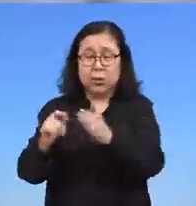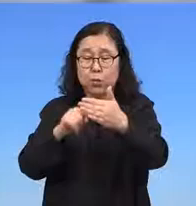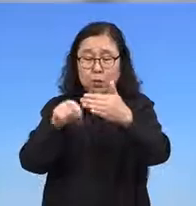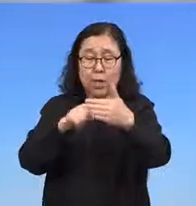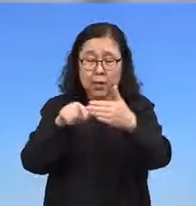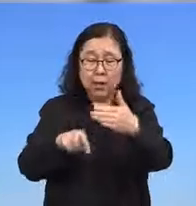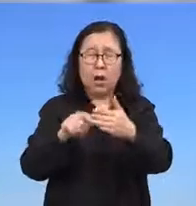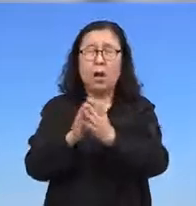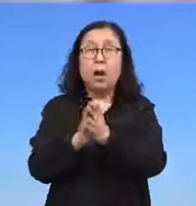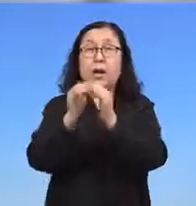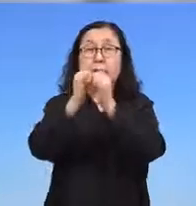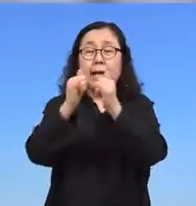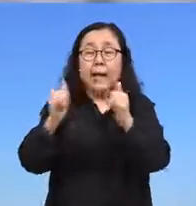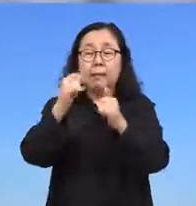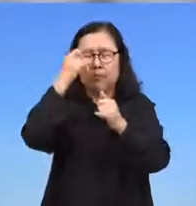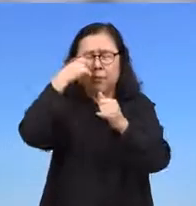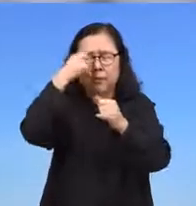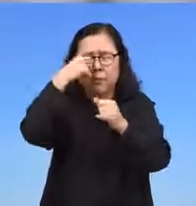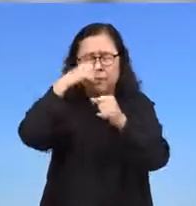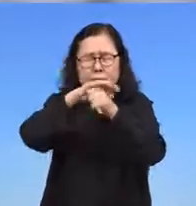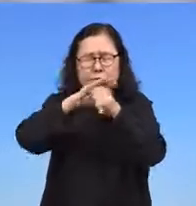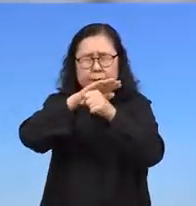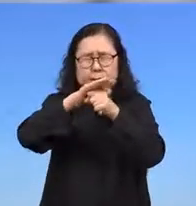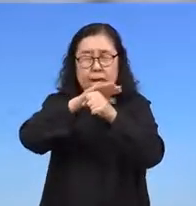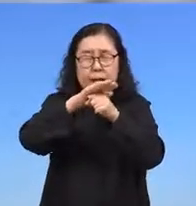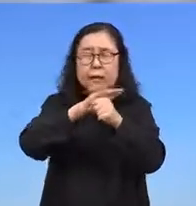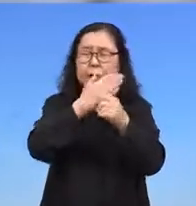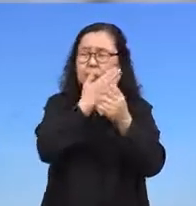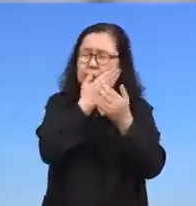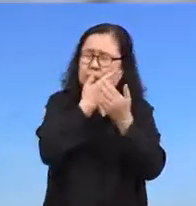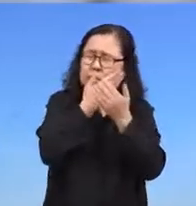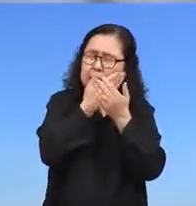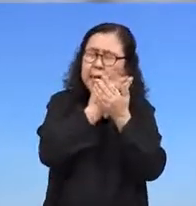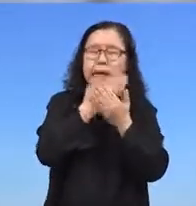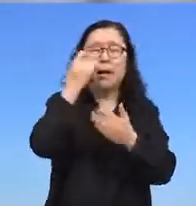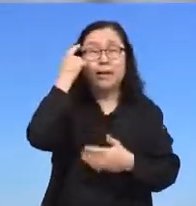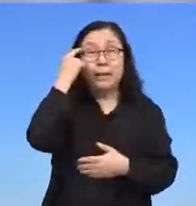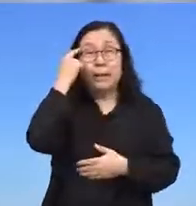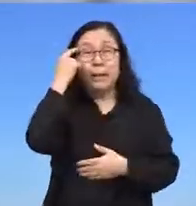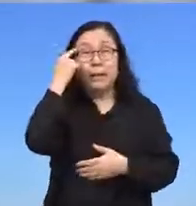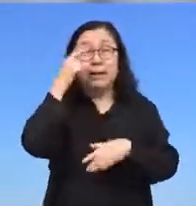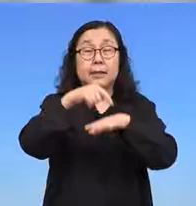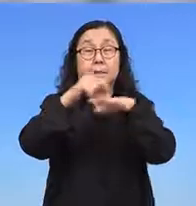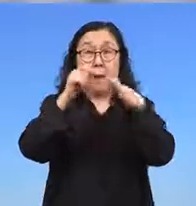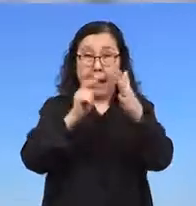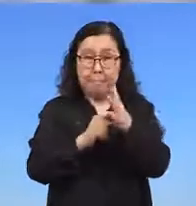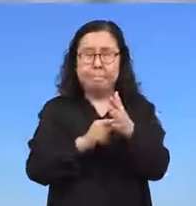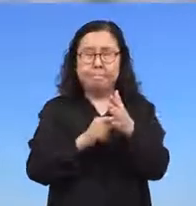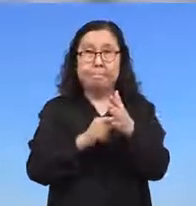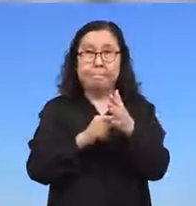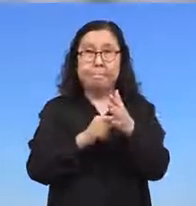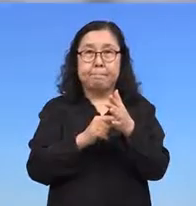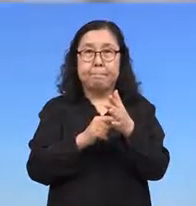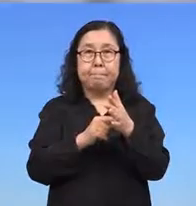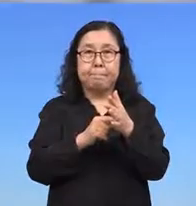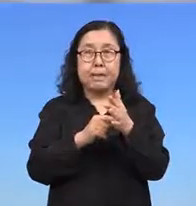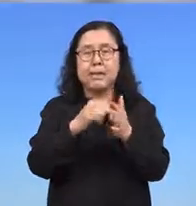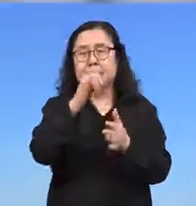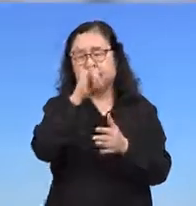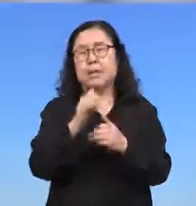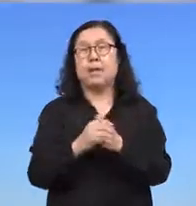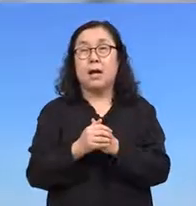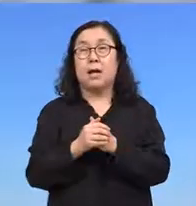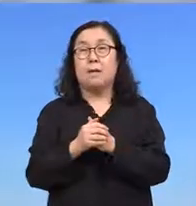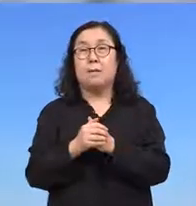불쌍히 여기시는 그 마음, 그 사람을 너무나 소중히 여기시는 그 마음이, 그 결과보다는 그 상하고